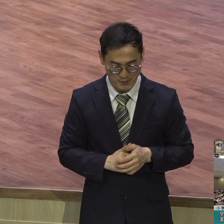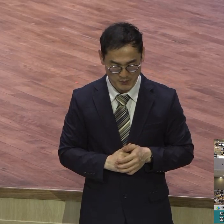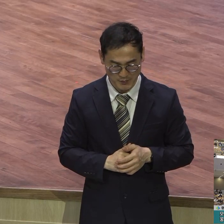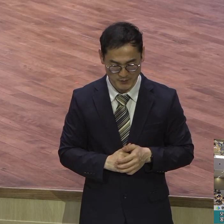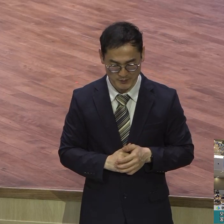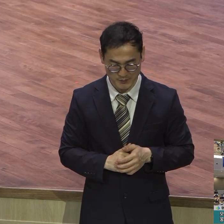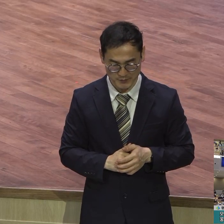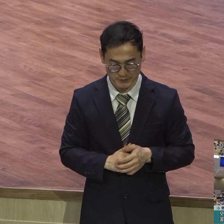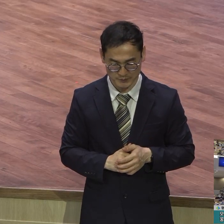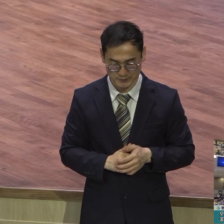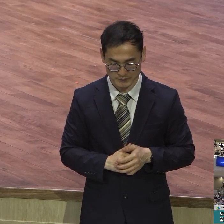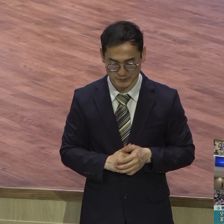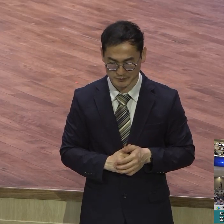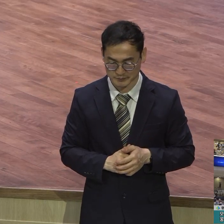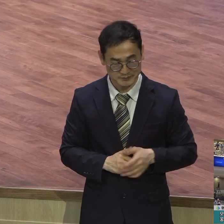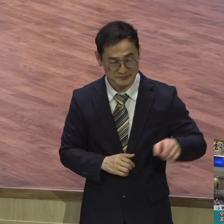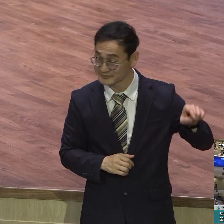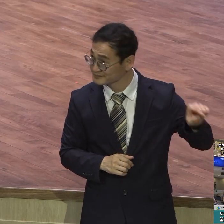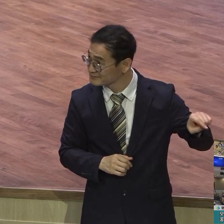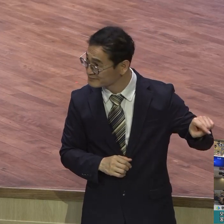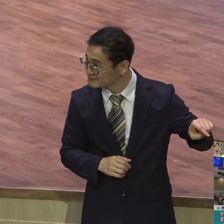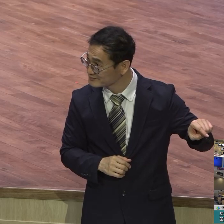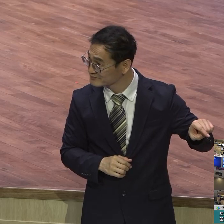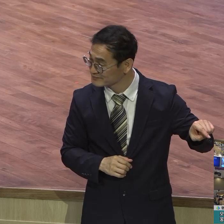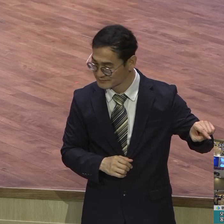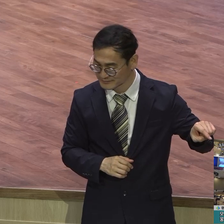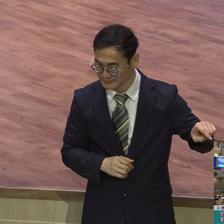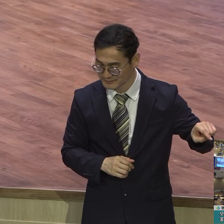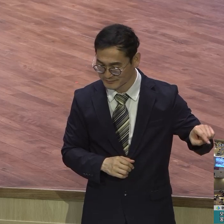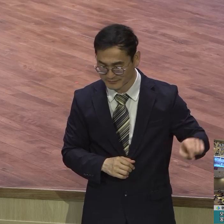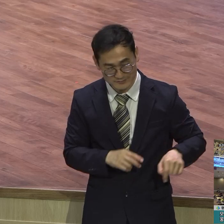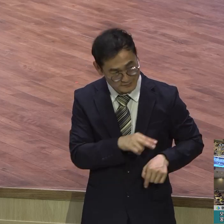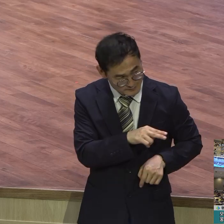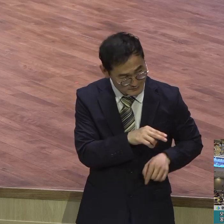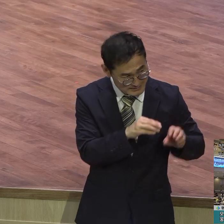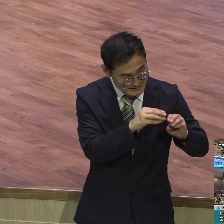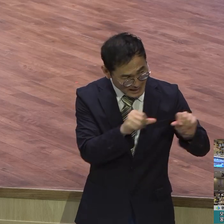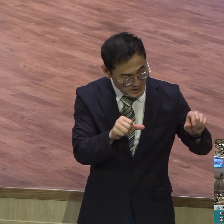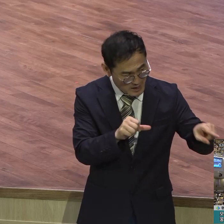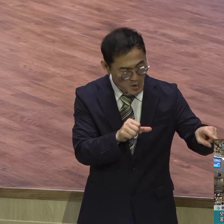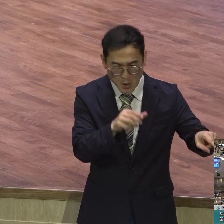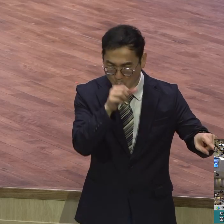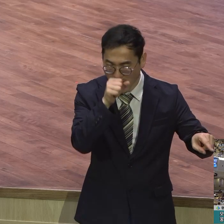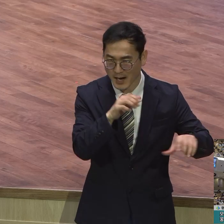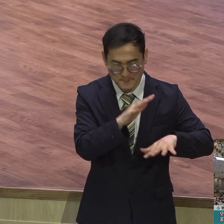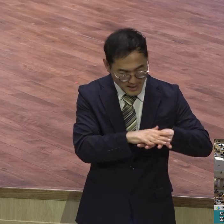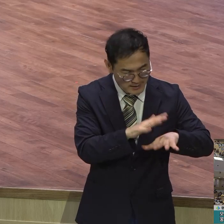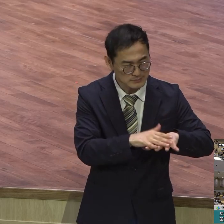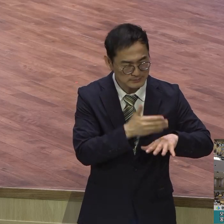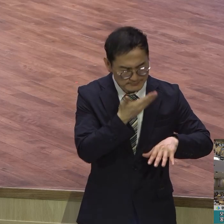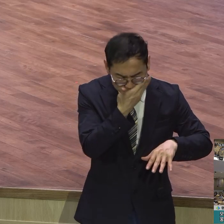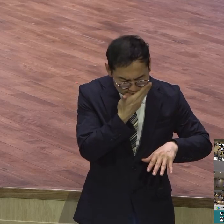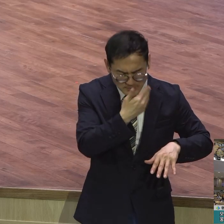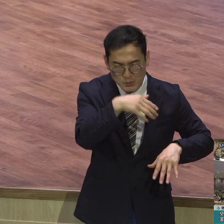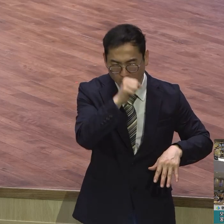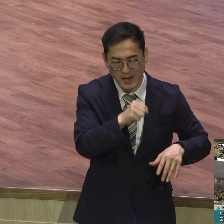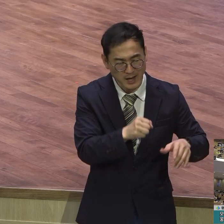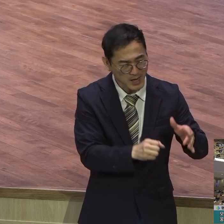말하여르되 당신이 우리에게 보낸 땅의 간적 과연 그 땅에 적과 꿀이 흐르는데 이것은 그 땅의